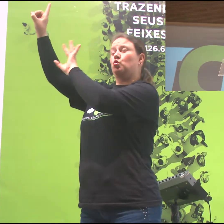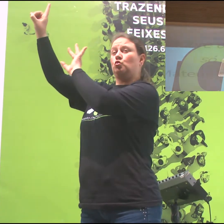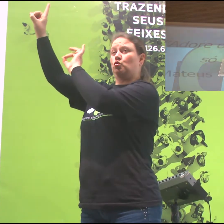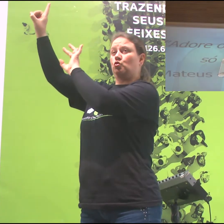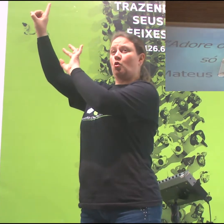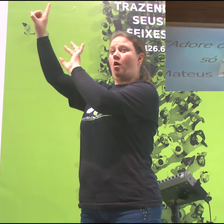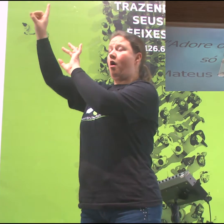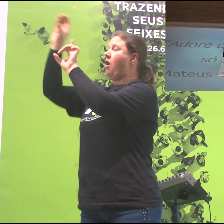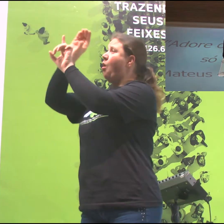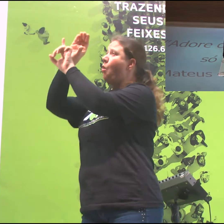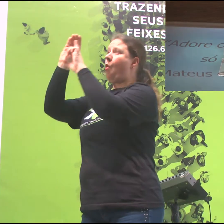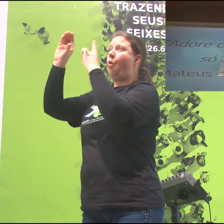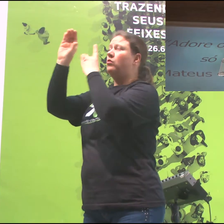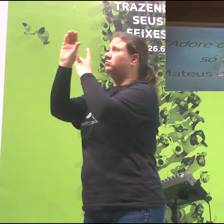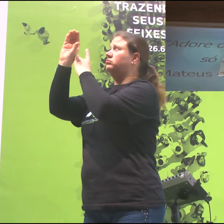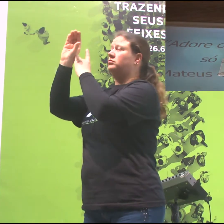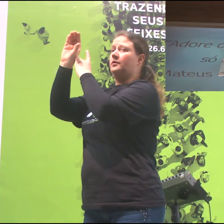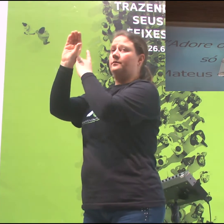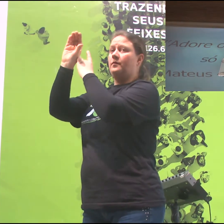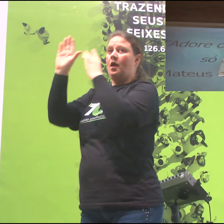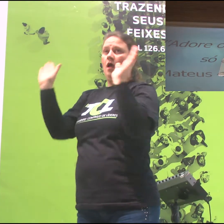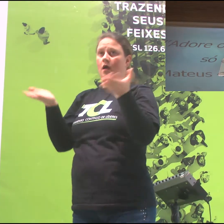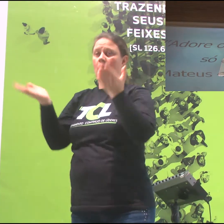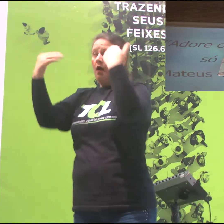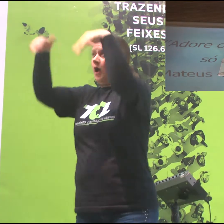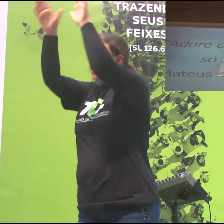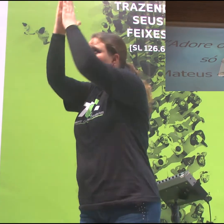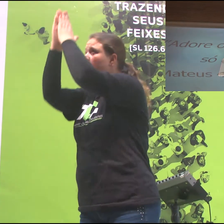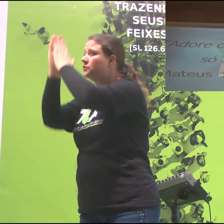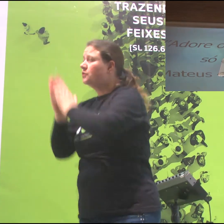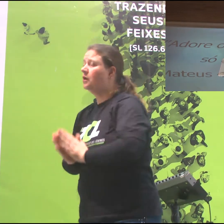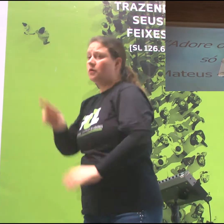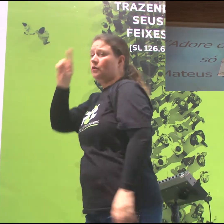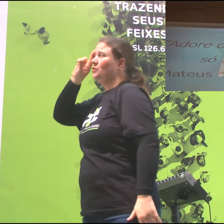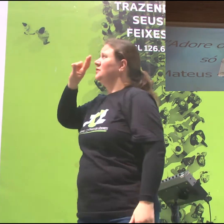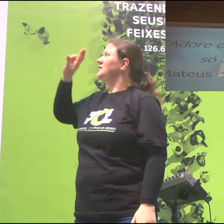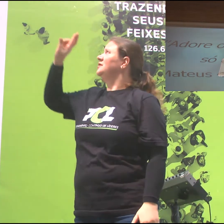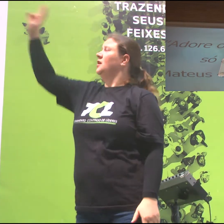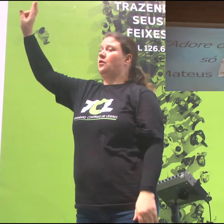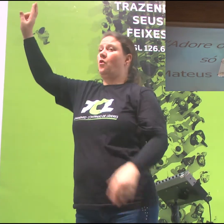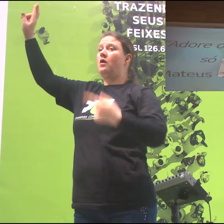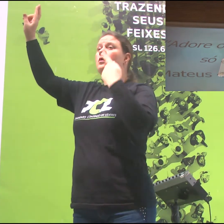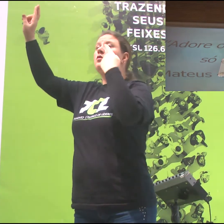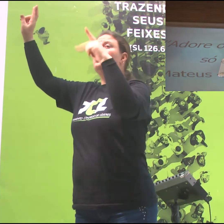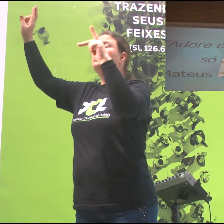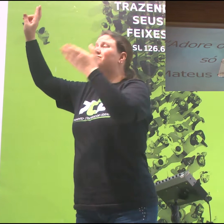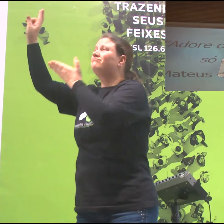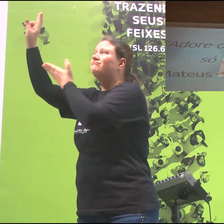preste culto. Vamos ler juntos? 1, 2, 3 e... Adore...